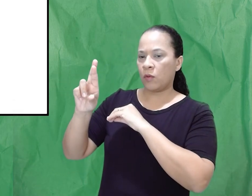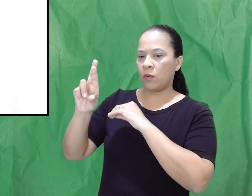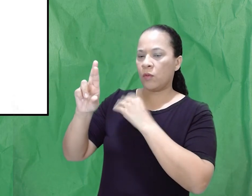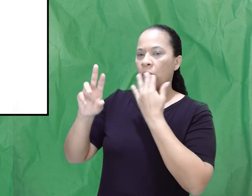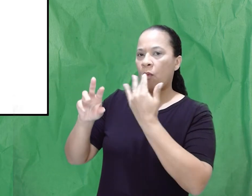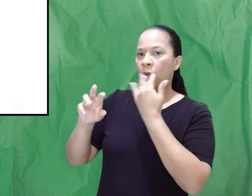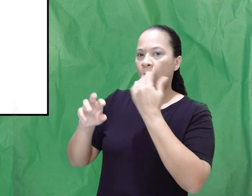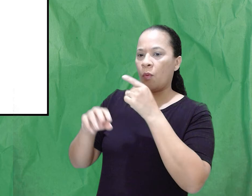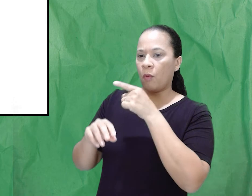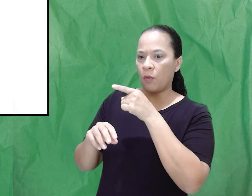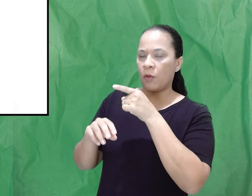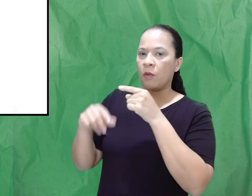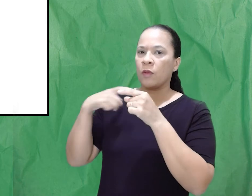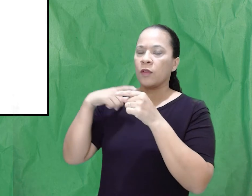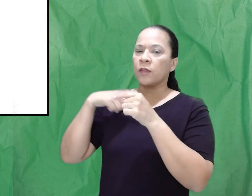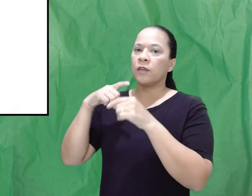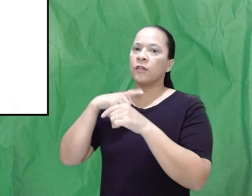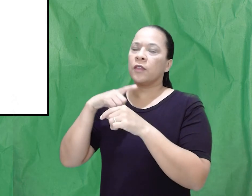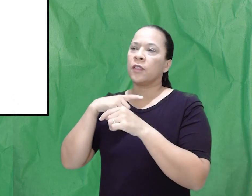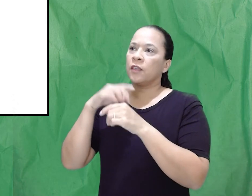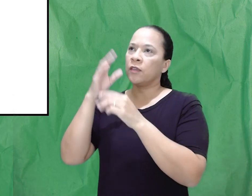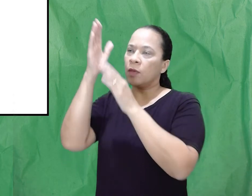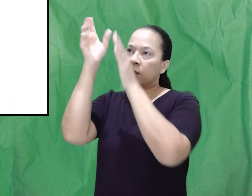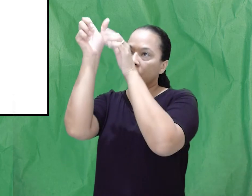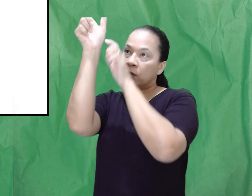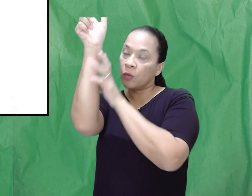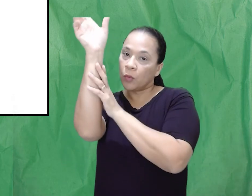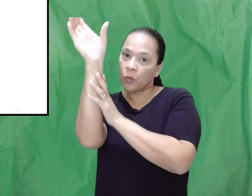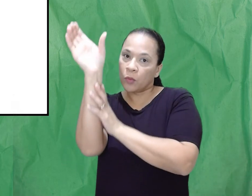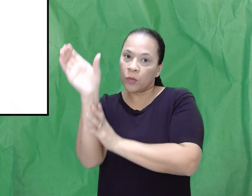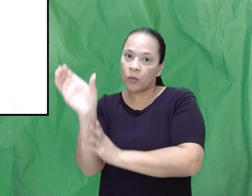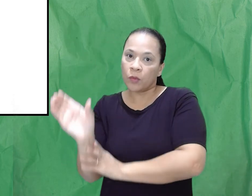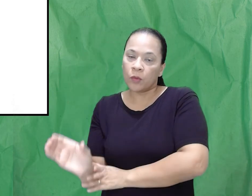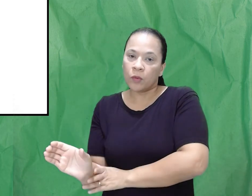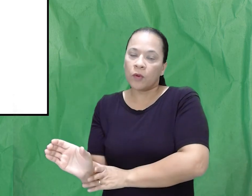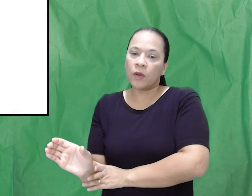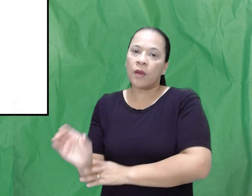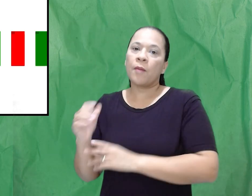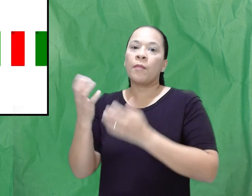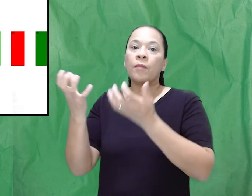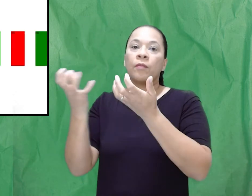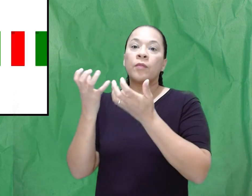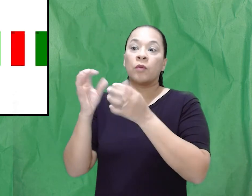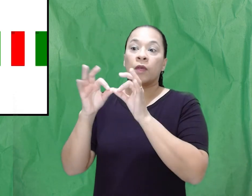a direção dos elementos vão ser em coluna, mas eu quero definir como linha.